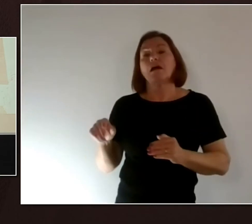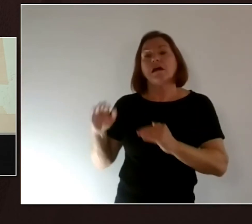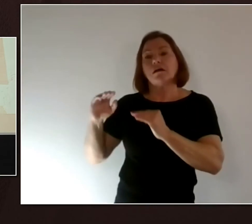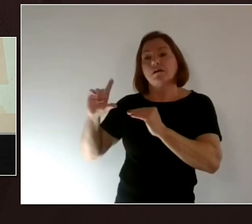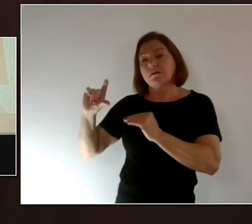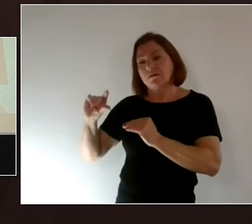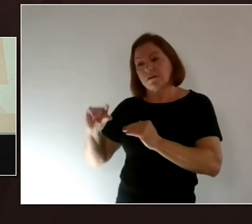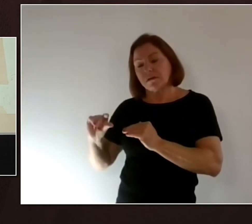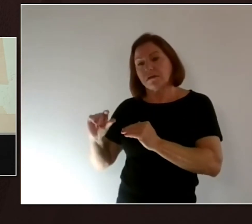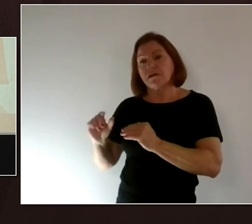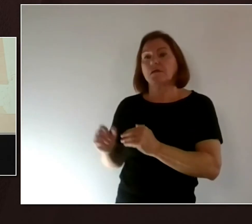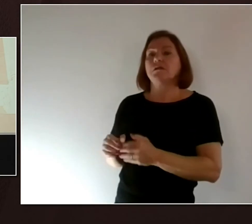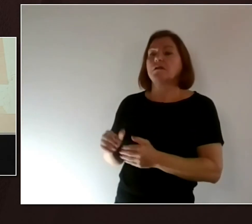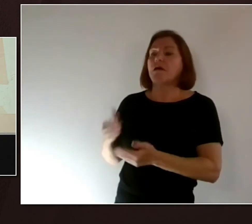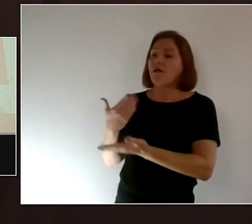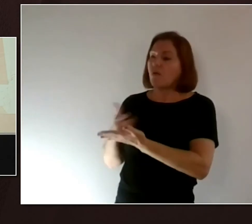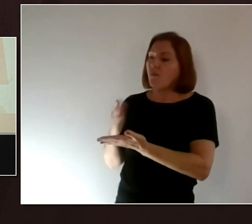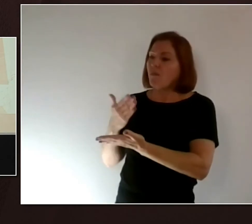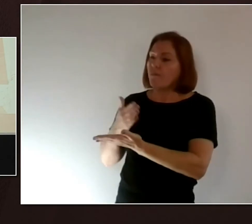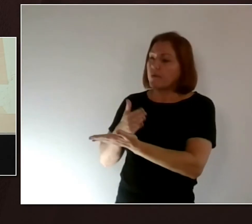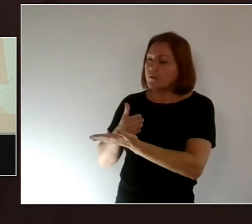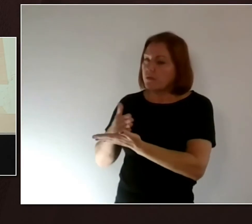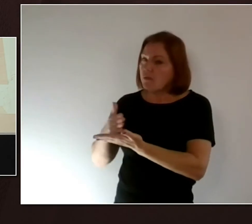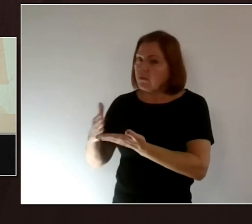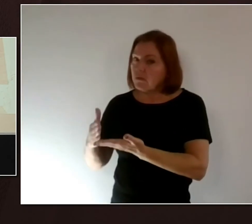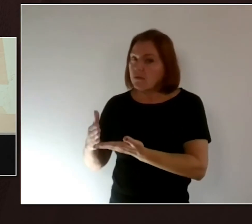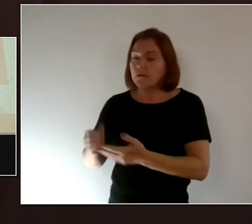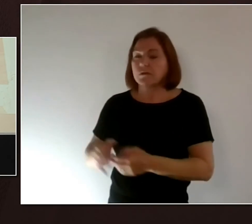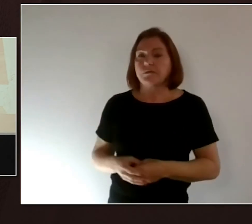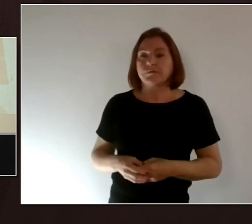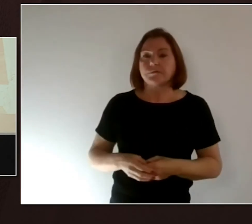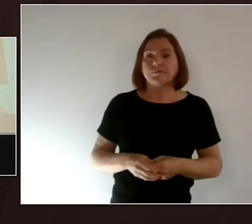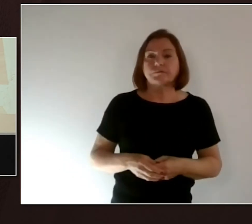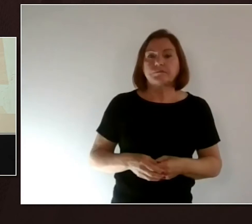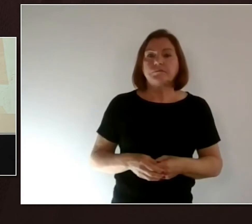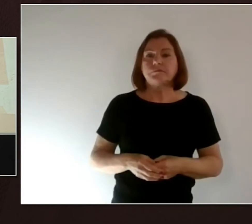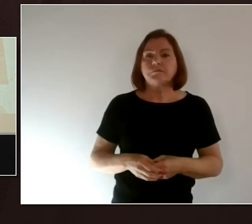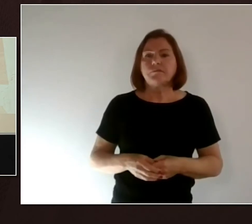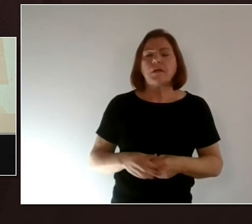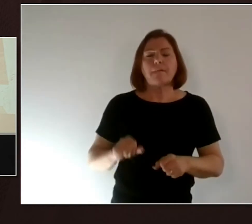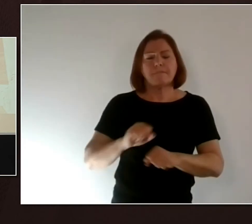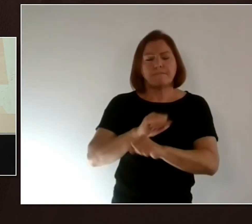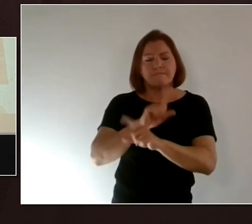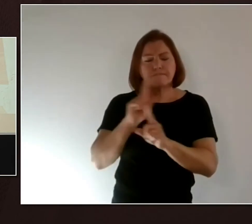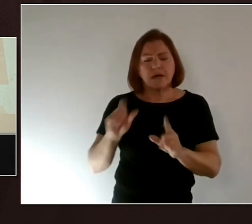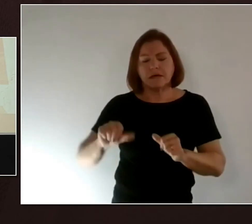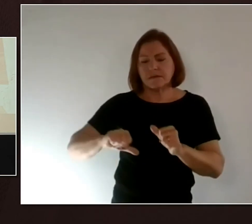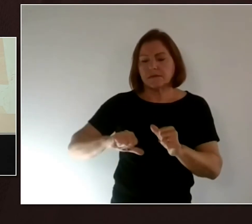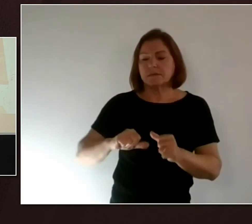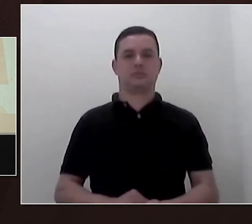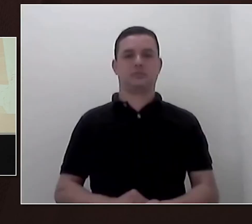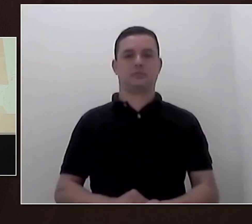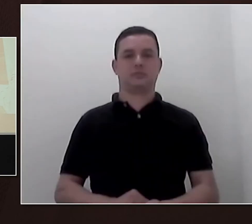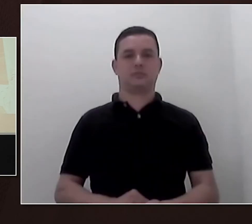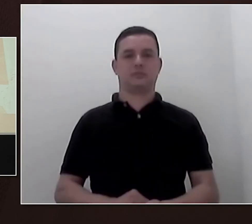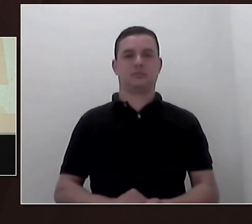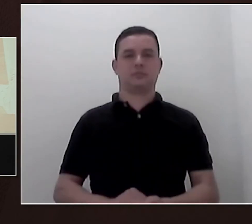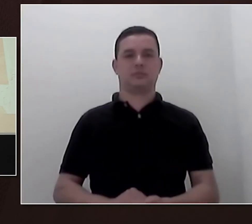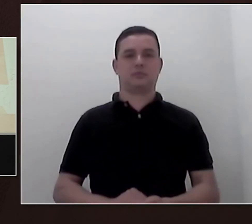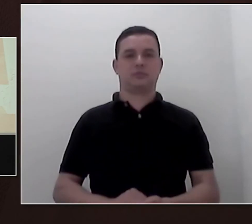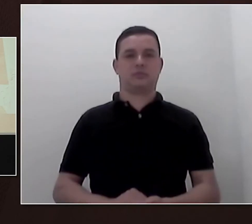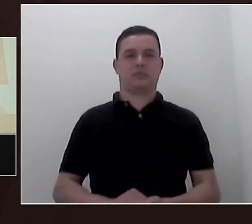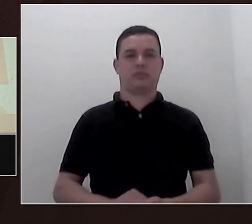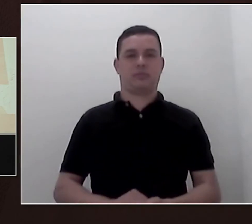seu estilo de vida, você cingir os seus lombos, isso está em Lucas 12, fala, se nós